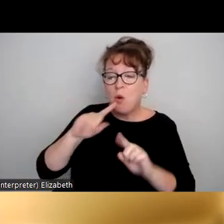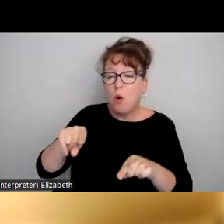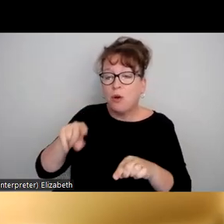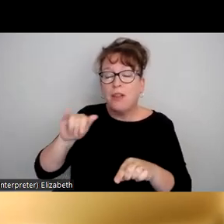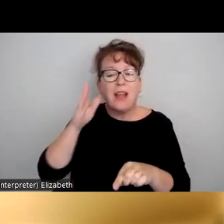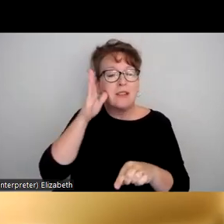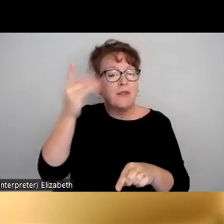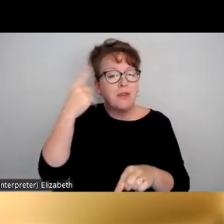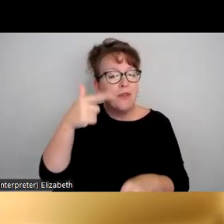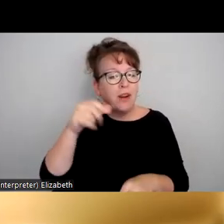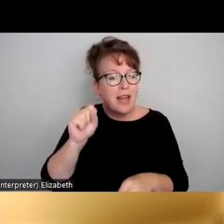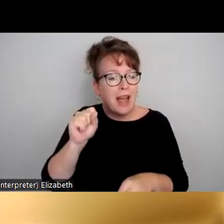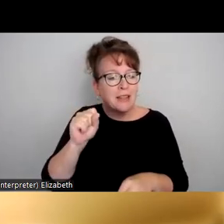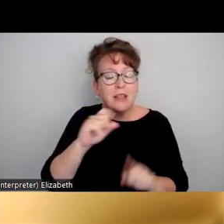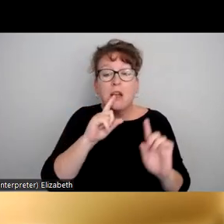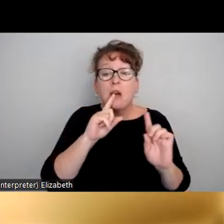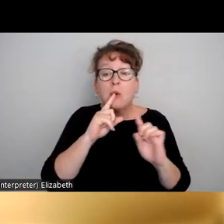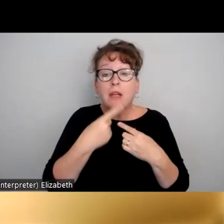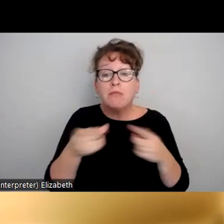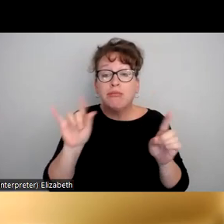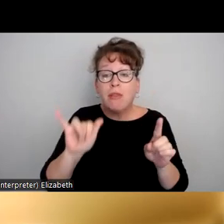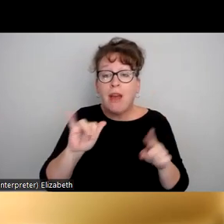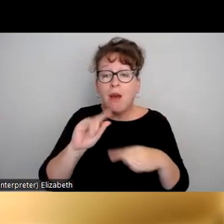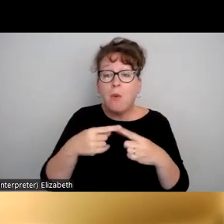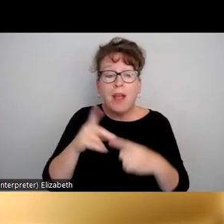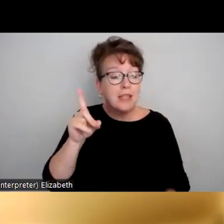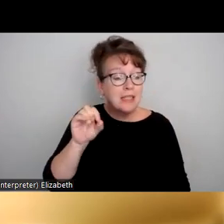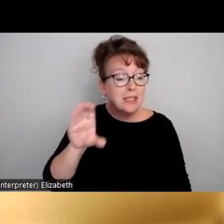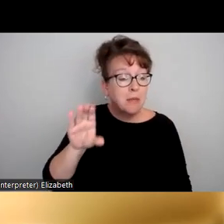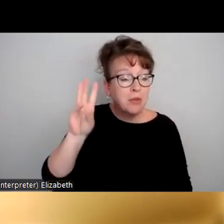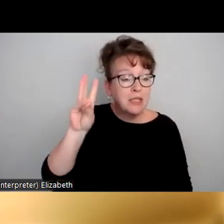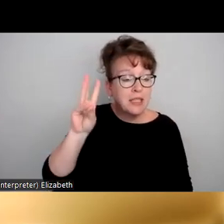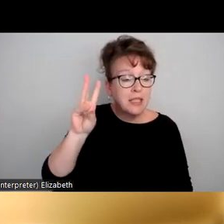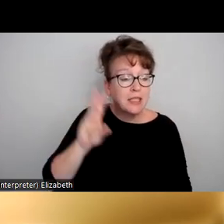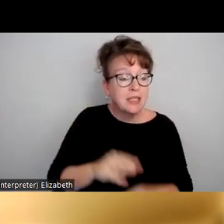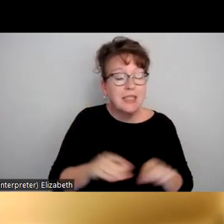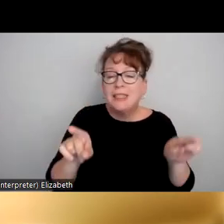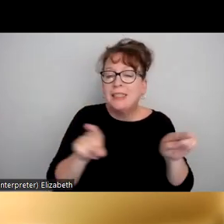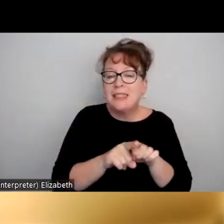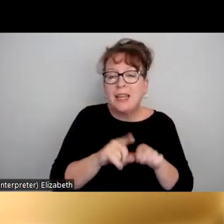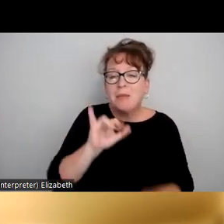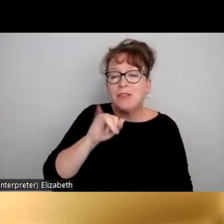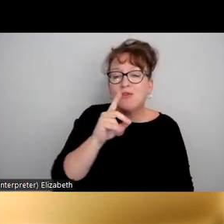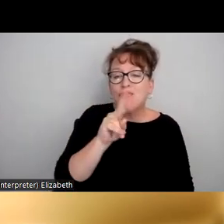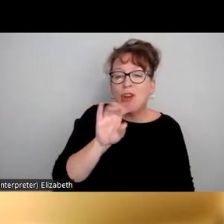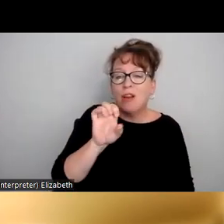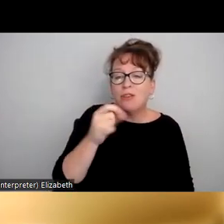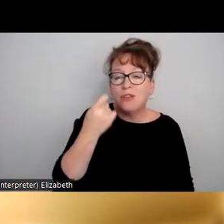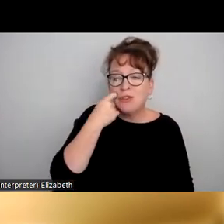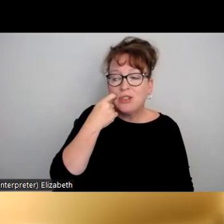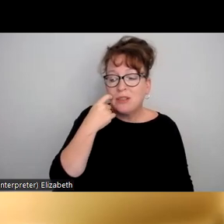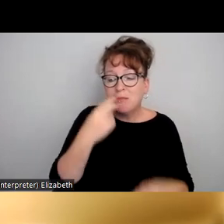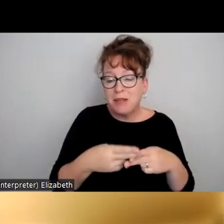y yo es que el el 6 de diciembre y como mencionó el